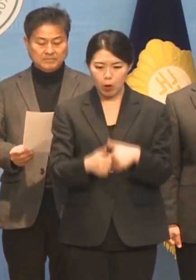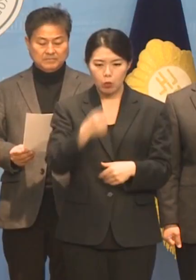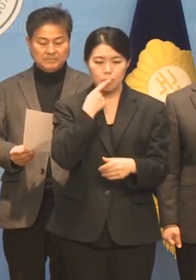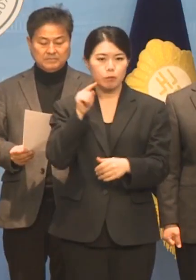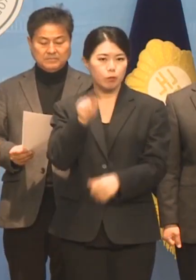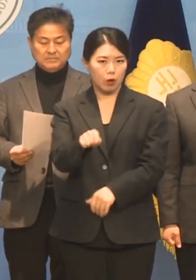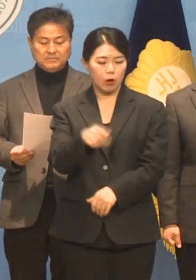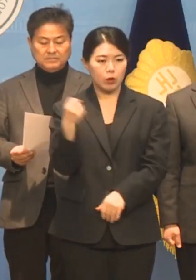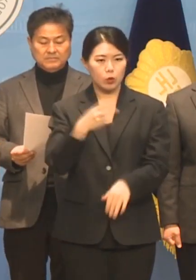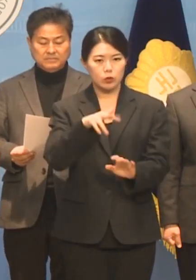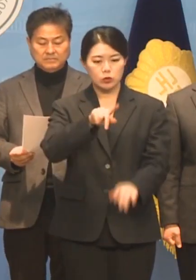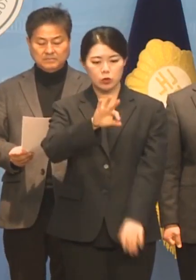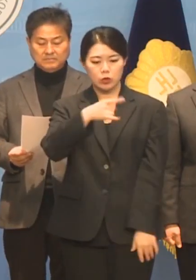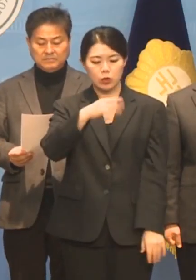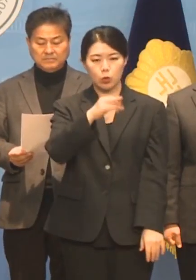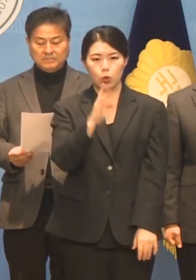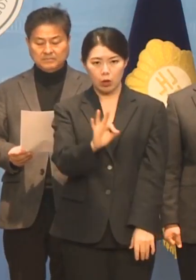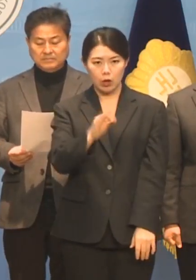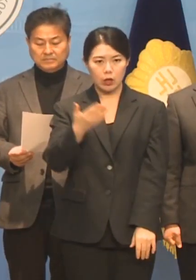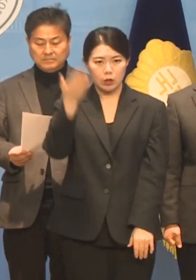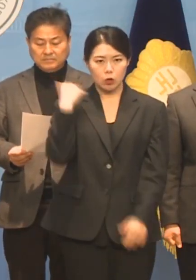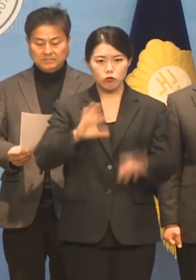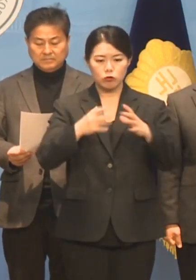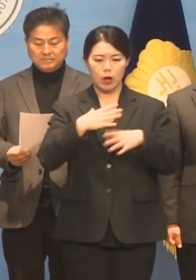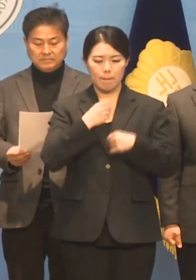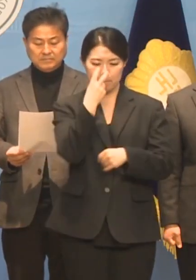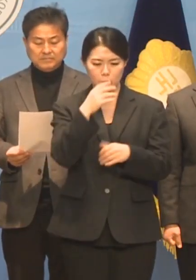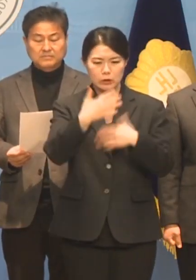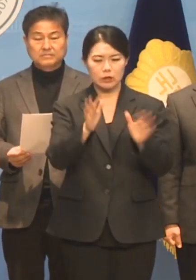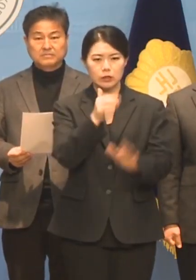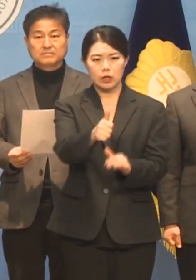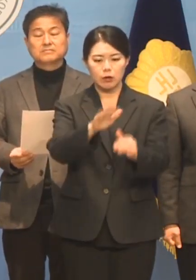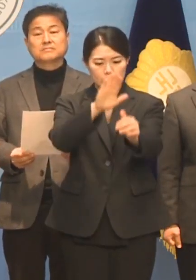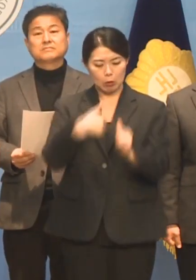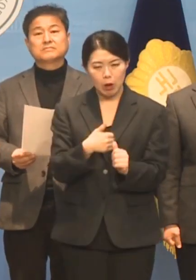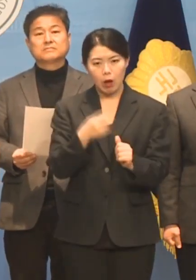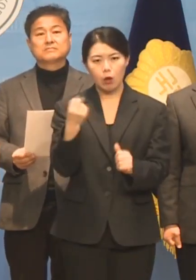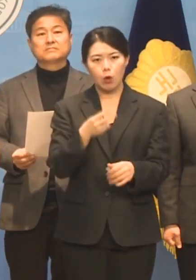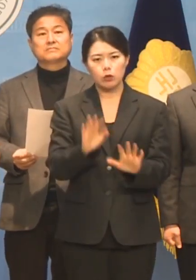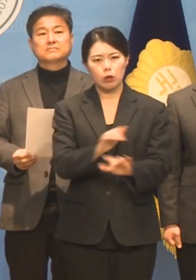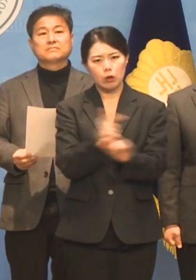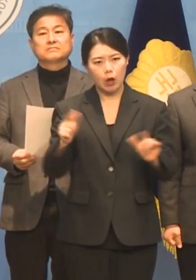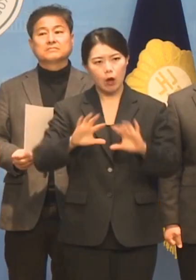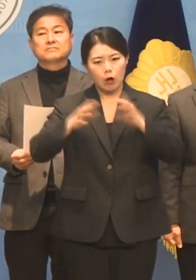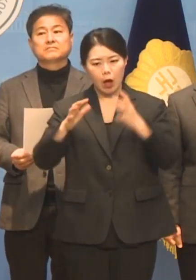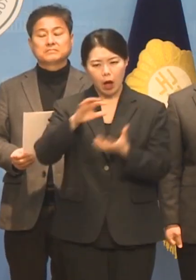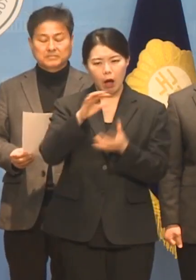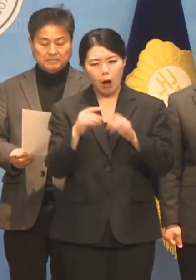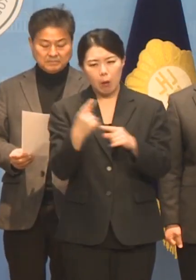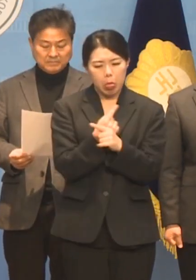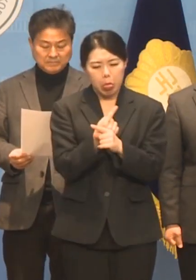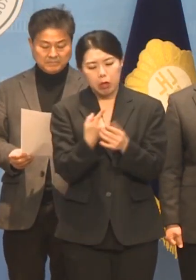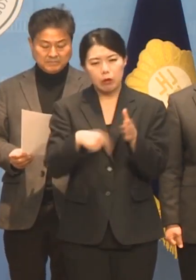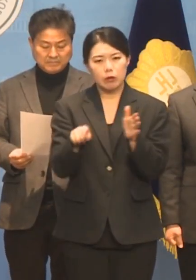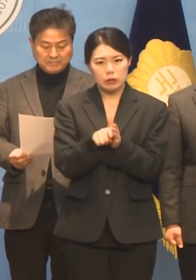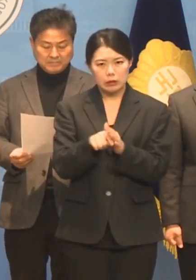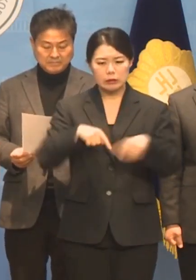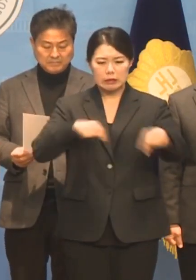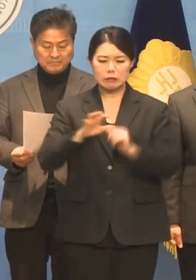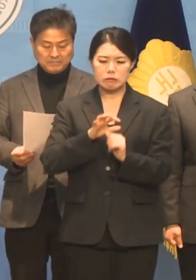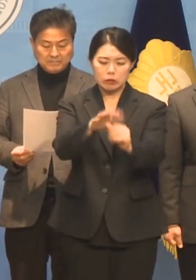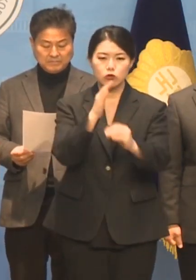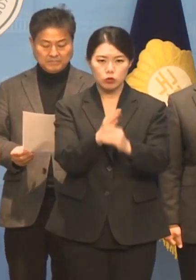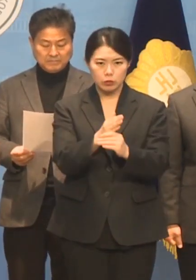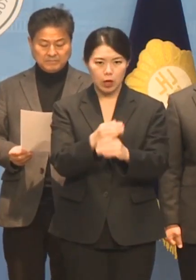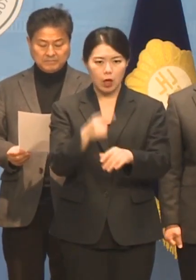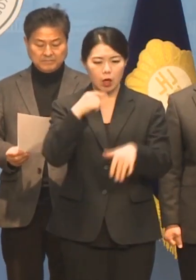통보, 정의용 전 국가안보실장 소환조사 등 국면 전환을 위한 정치 탄압을 지속하고 있습니다. 서해